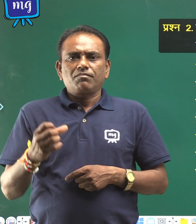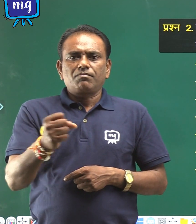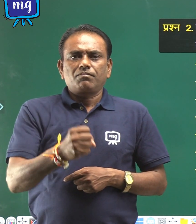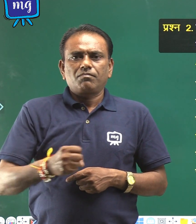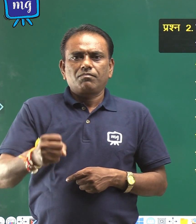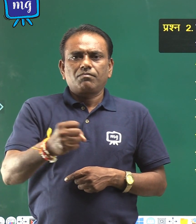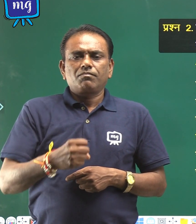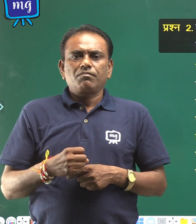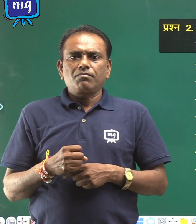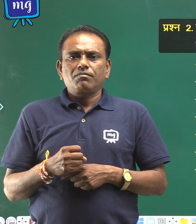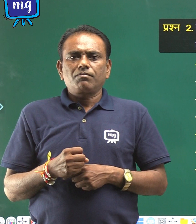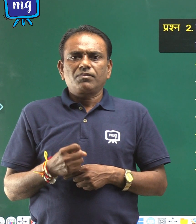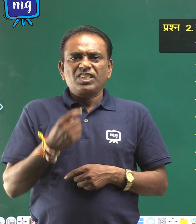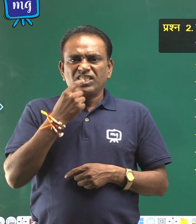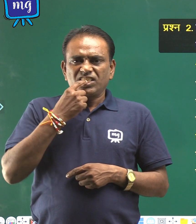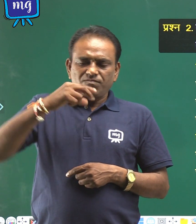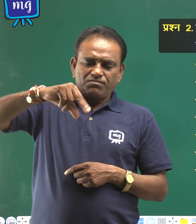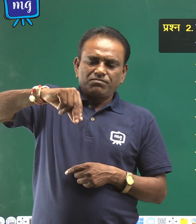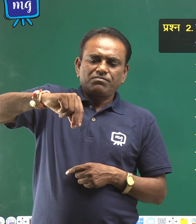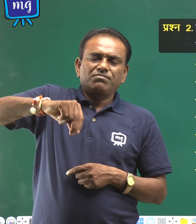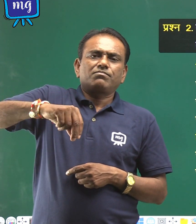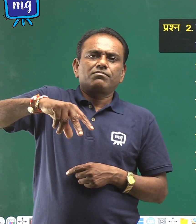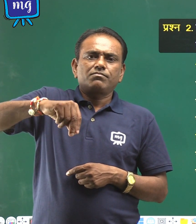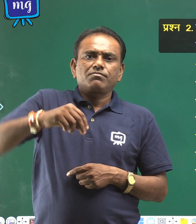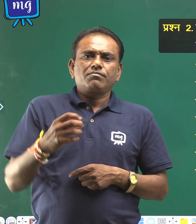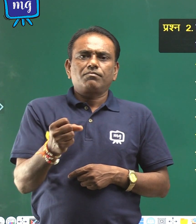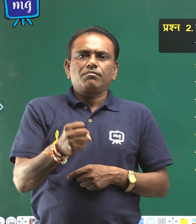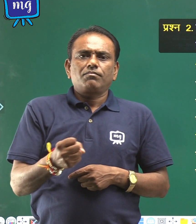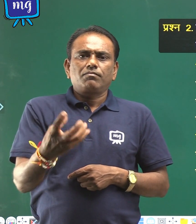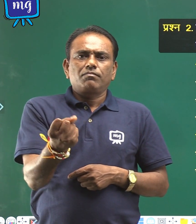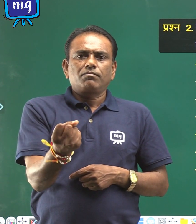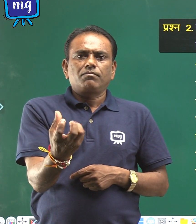जलेबी, रसगुल्ला, लड्डू,